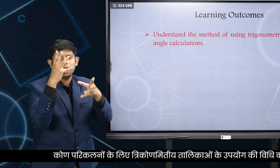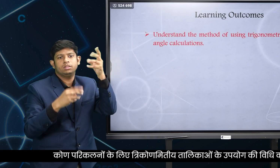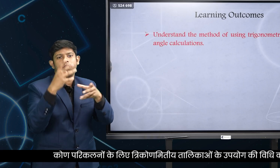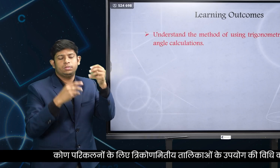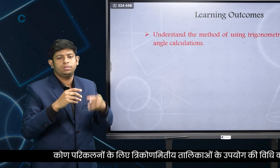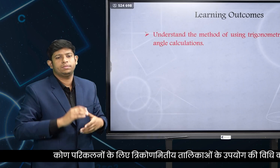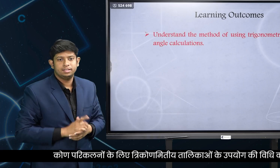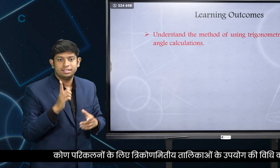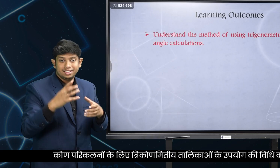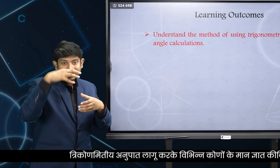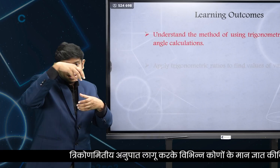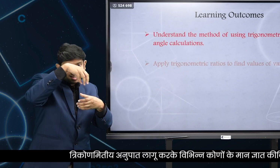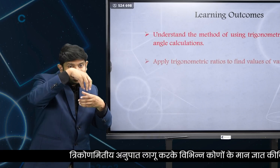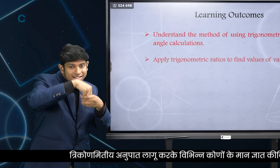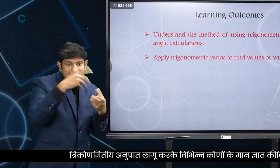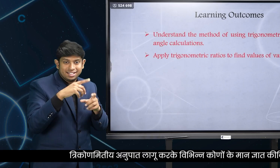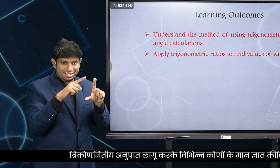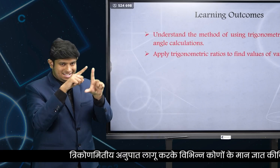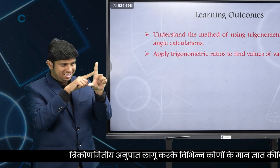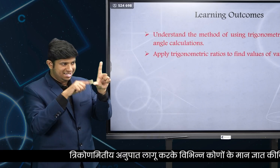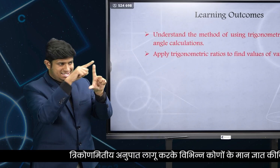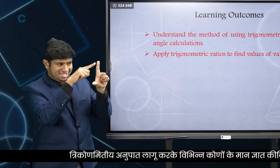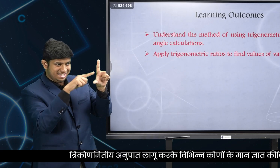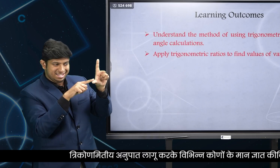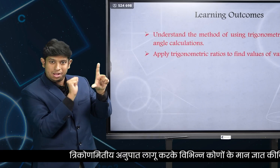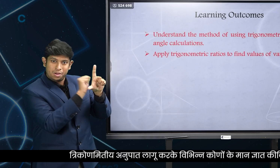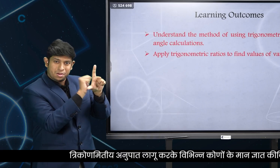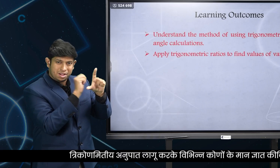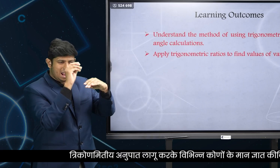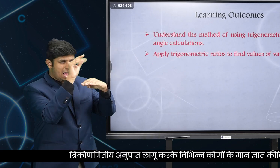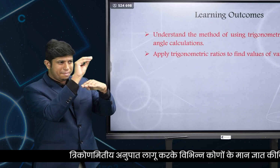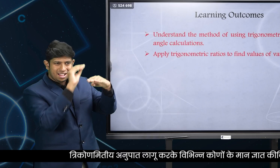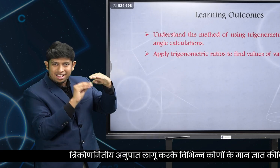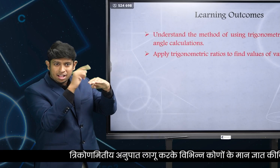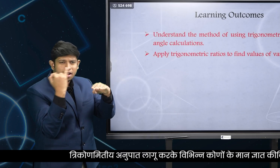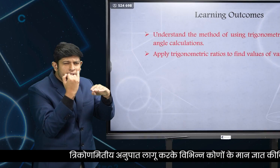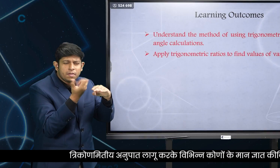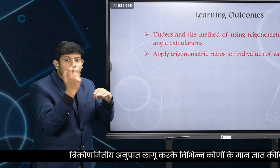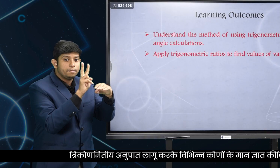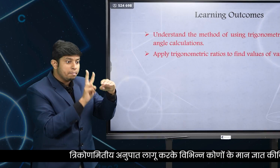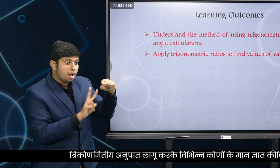समझें। त्रिकोणमितीय अनुपात लागू करके विभिन्न कोणों के मान ज्ञात